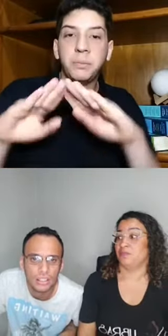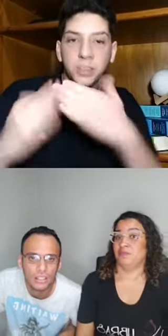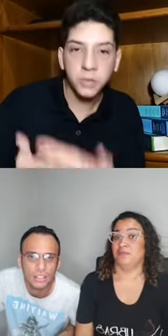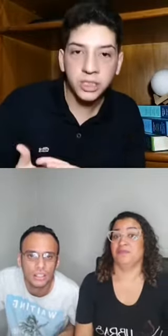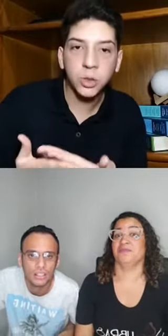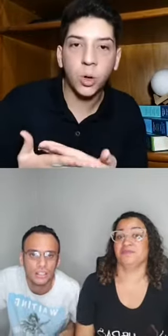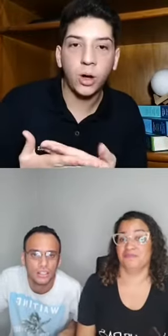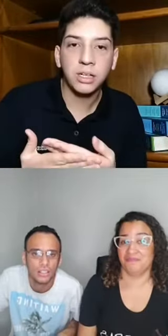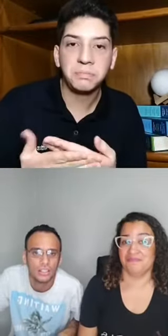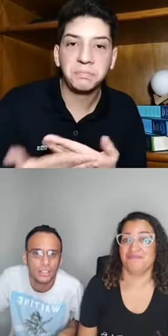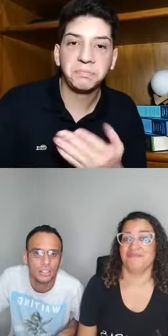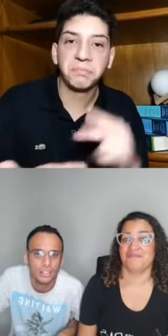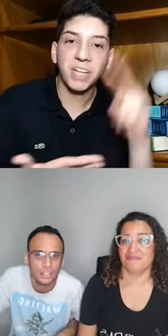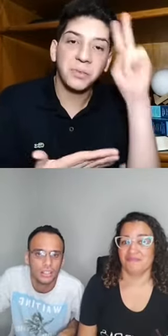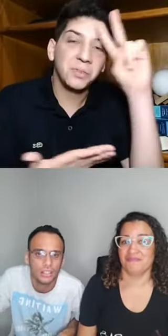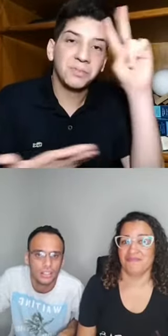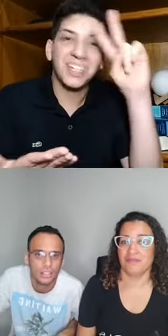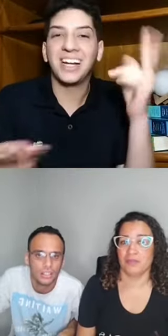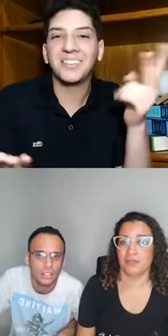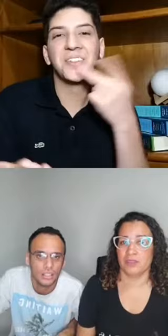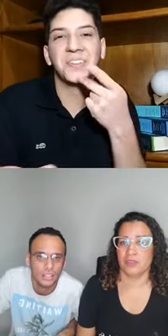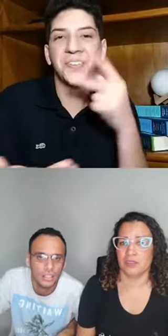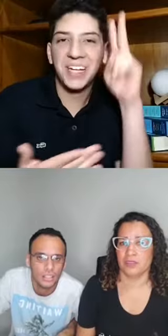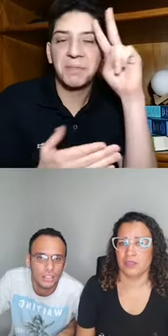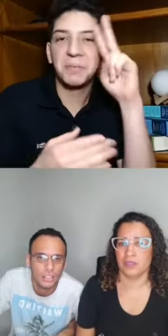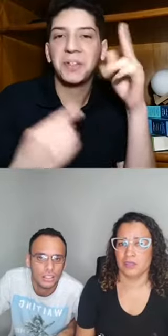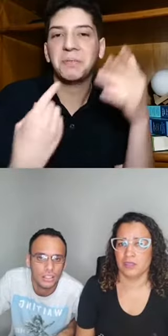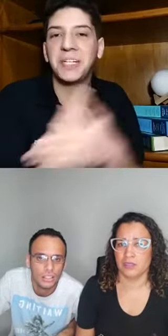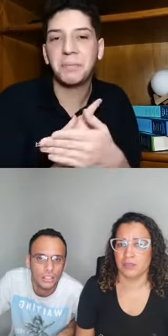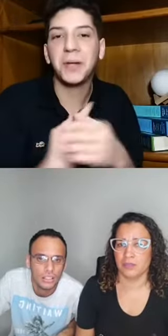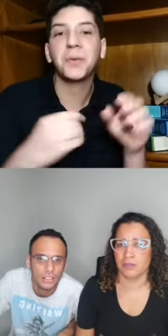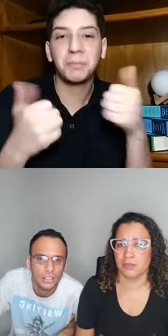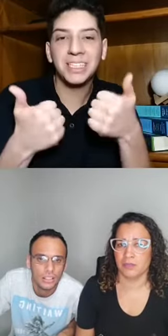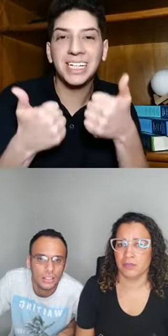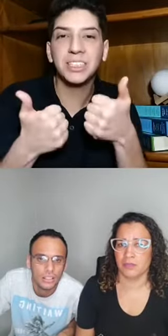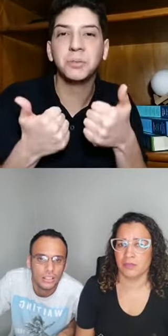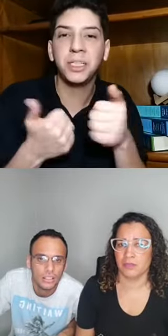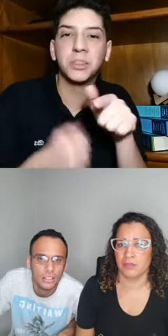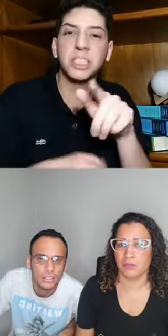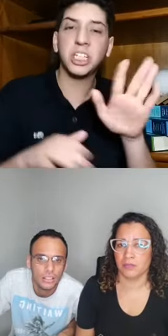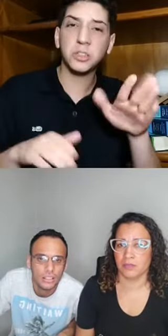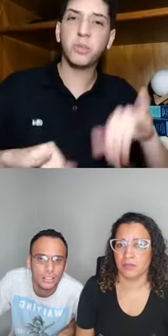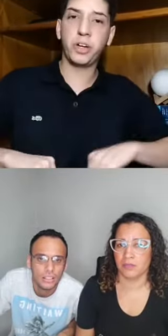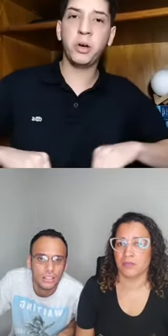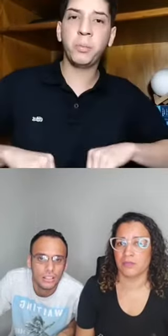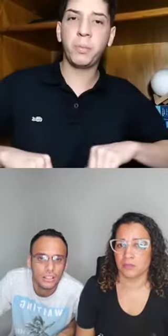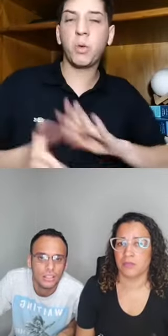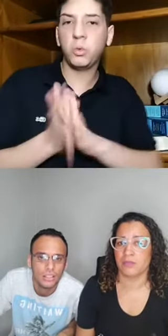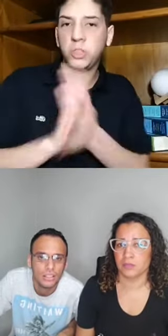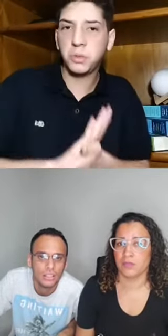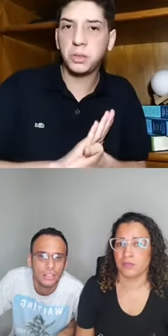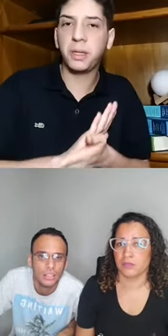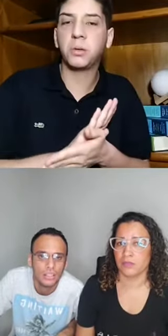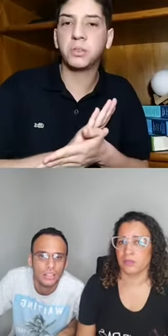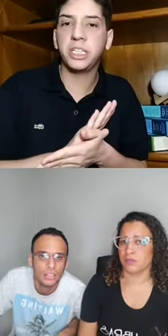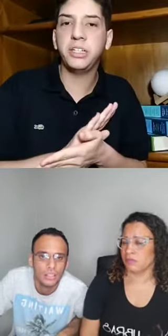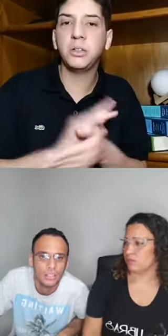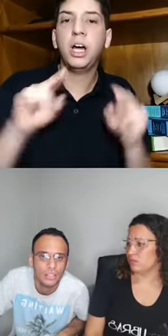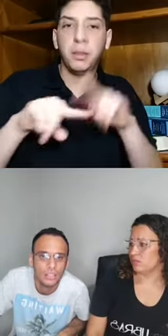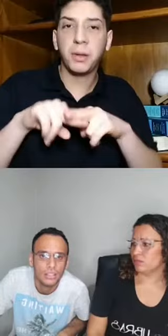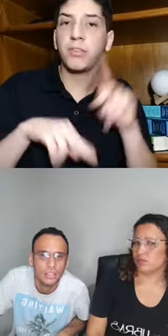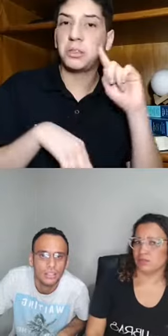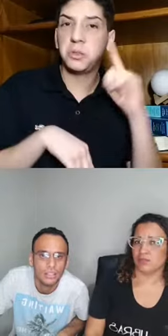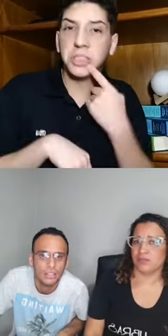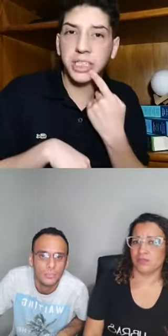ou até mesmo na escola? Ela falou que não lembra muito bem da pergunta, mas era isso mesmo. Você já sofreu algum tipo de